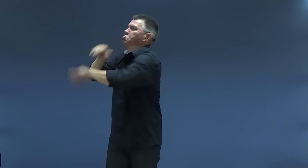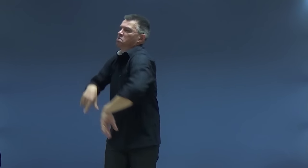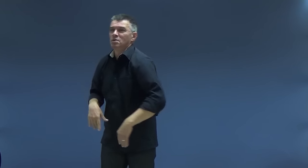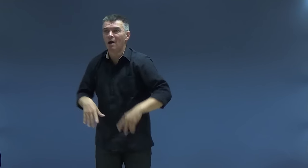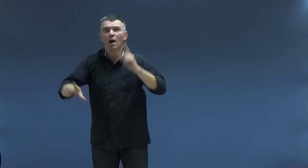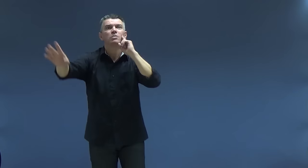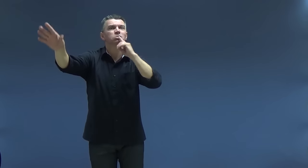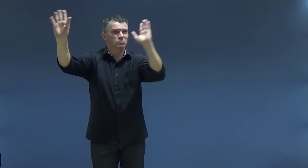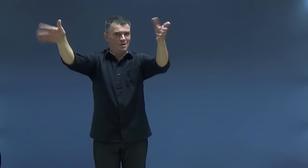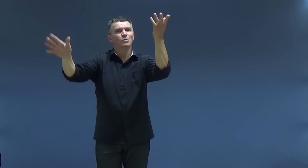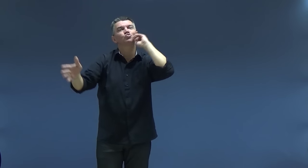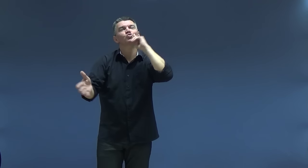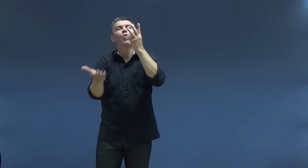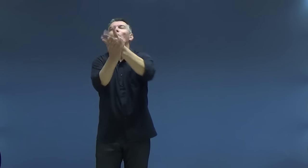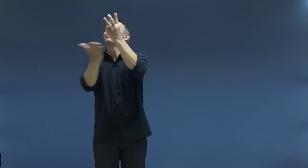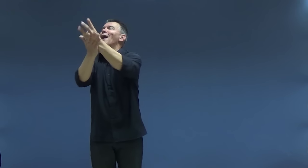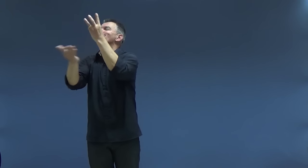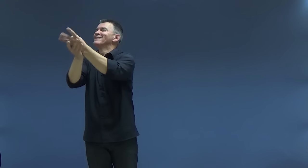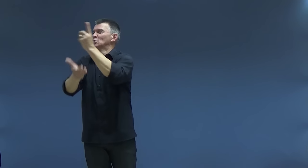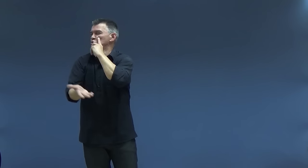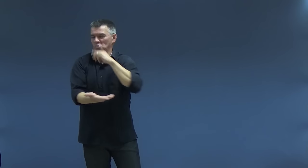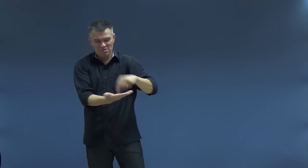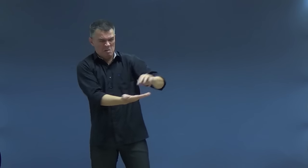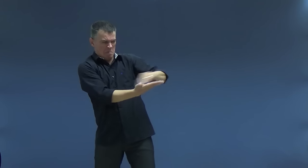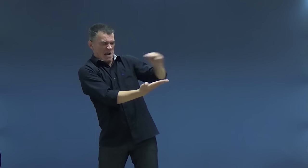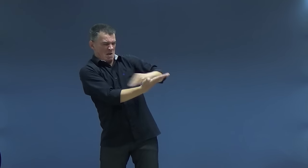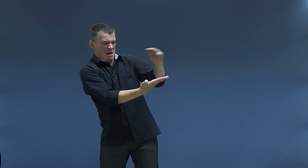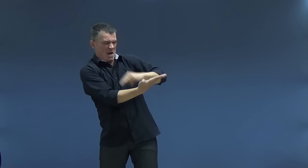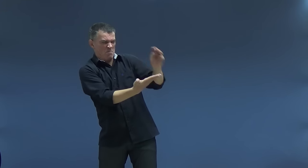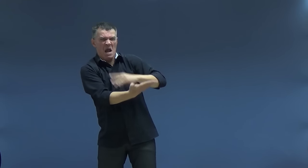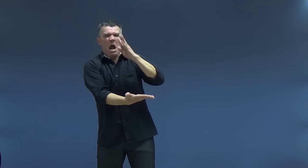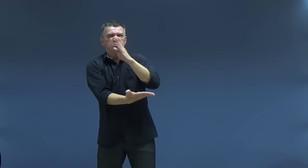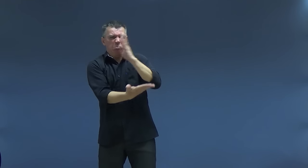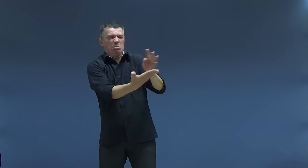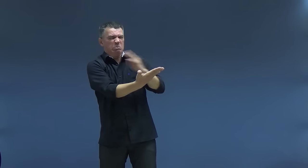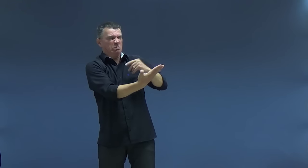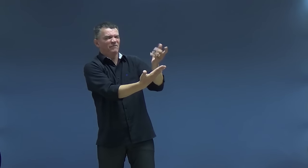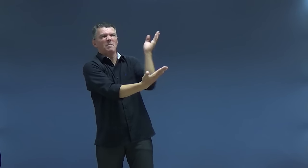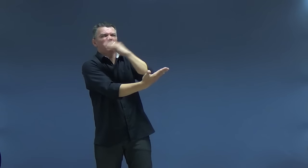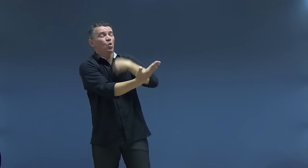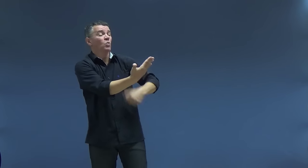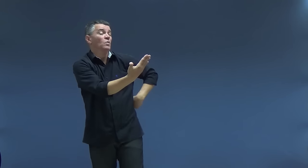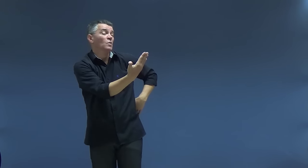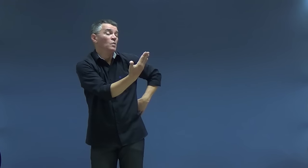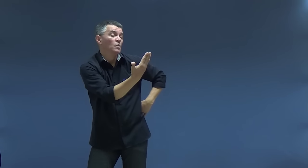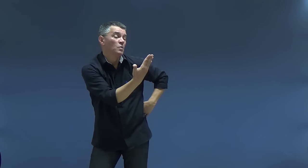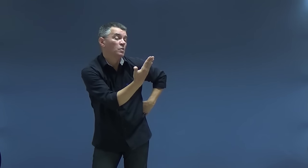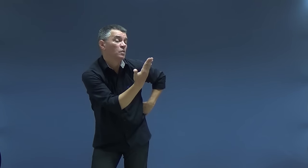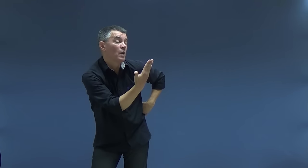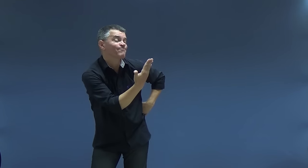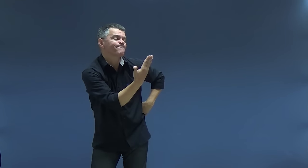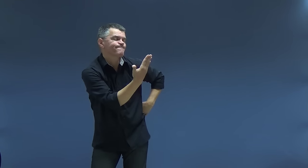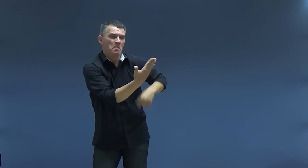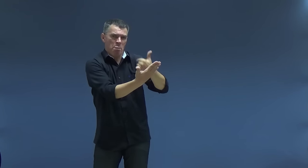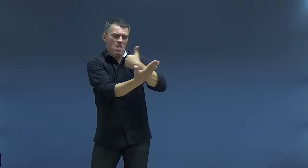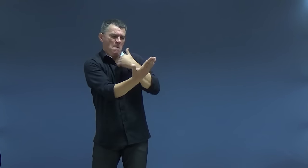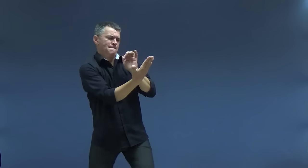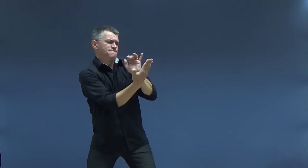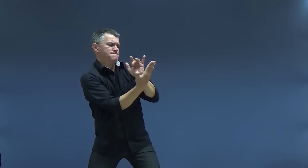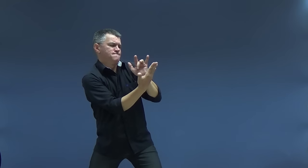e as acusações vão cair. Isso já. Aconteceu comigo, às vezes mandava mensagem no WhatsApp pra mim e eu olhava ali, eu